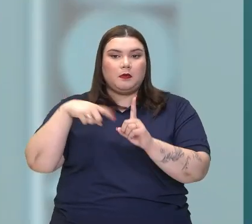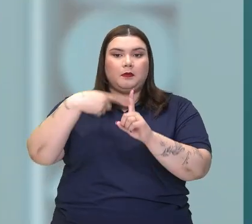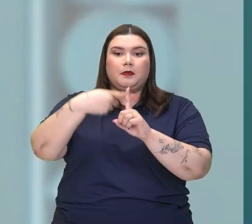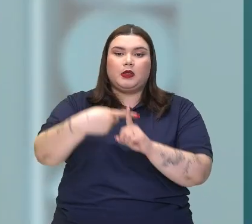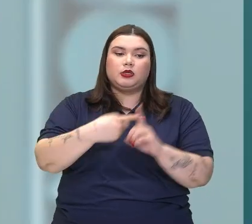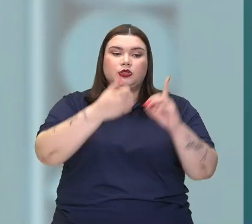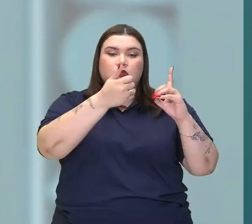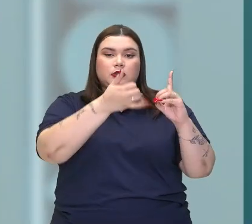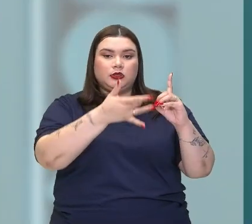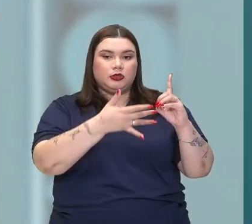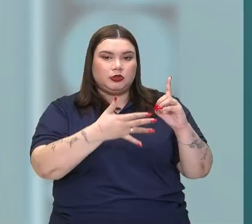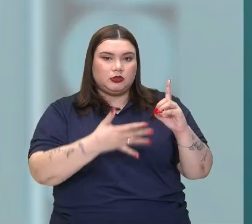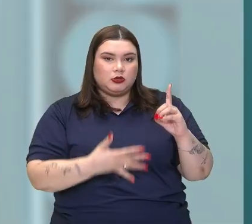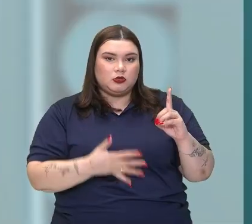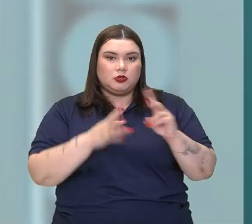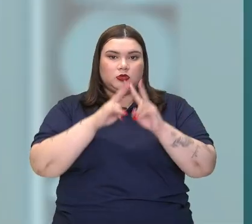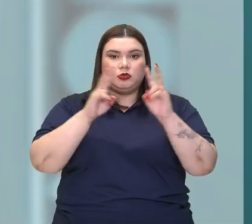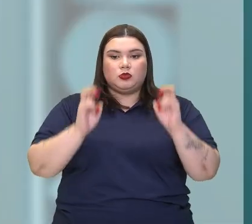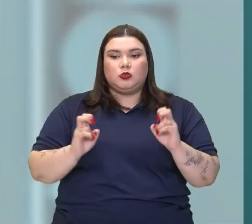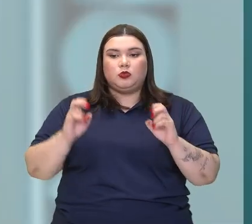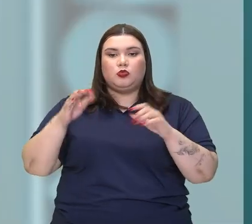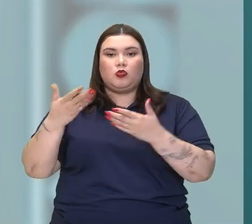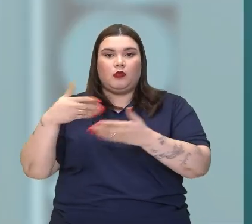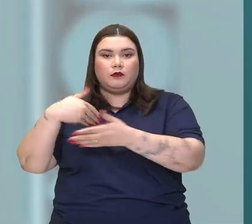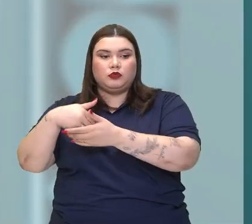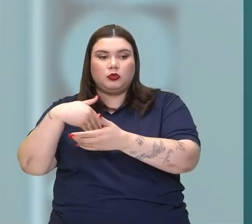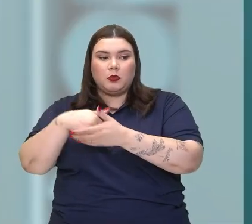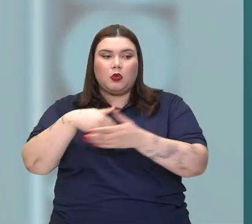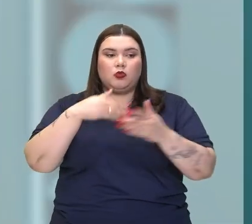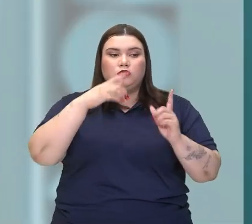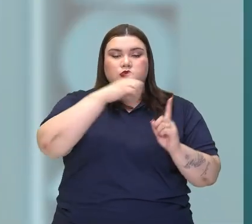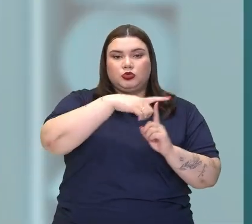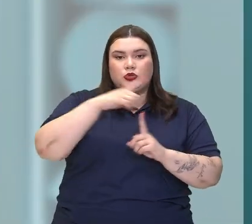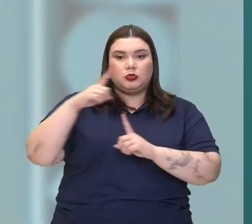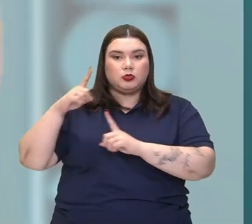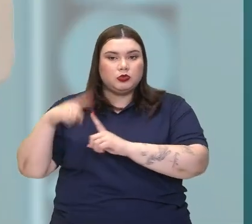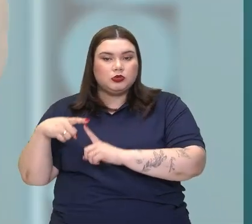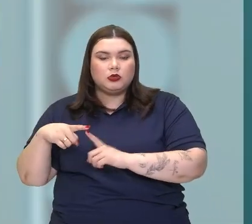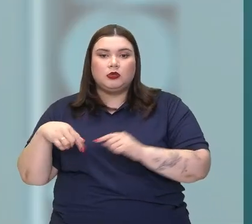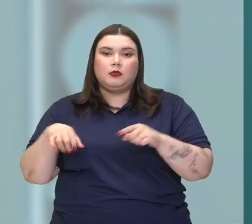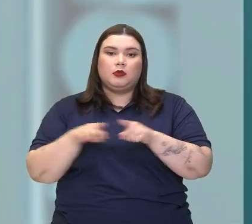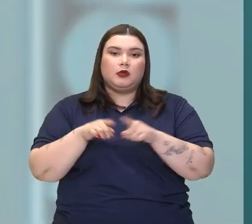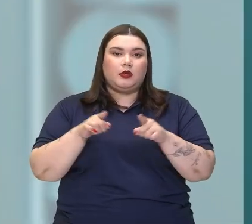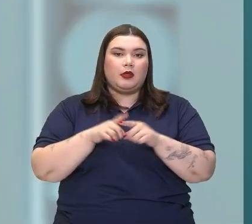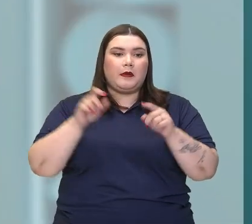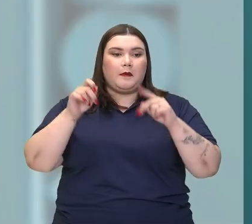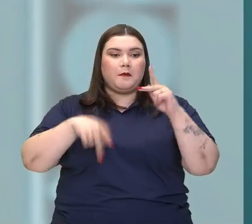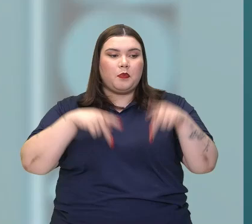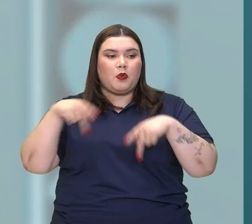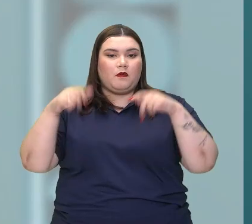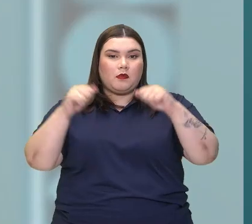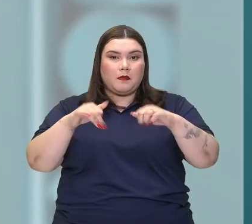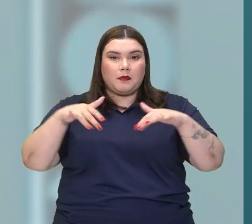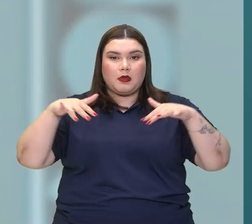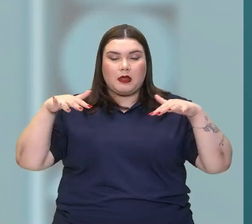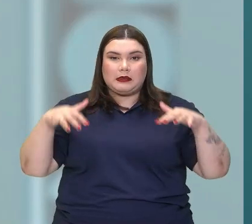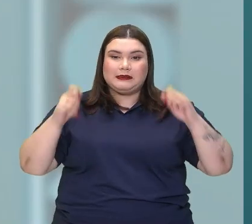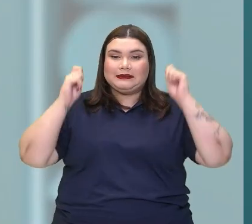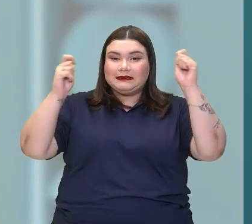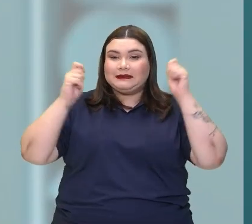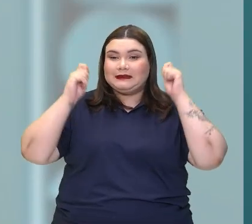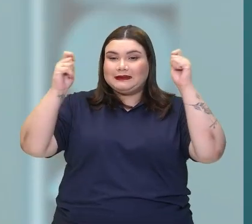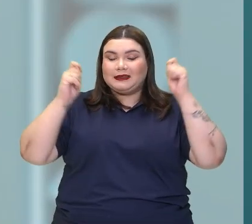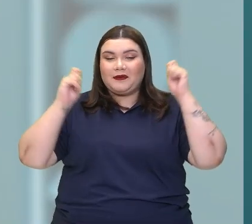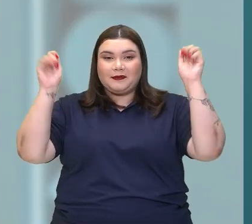uma descrição a respeito tanto dos times quanto da torcida. Tanto que diz que a torcida estava disposta, estava animada,